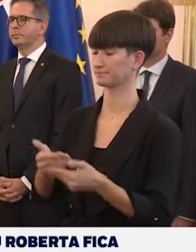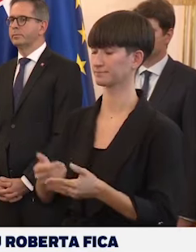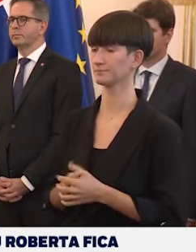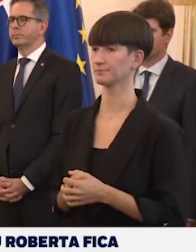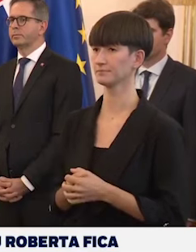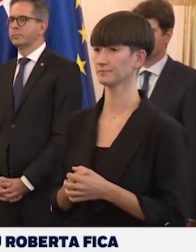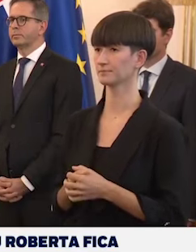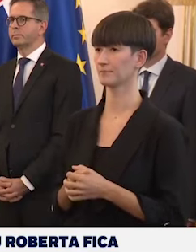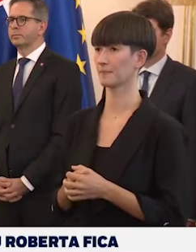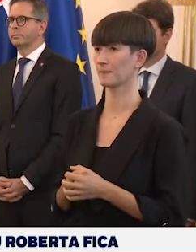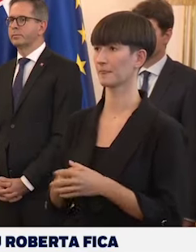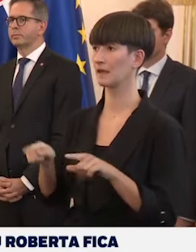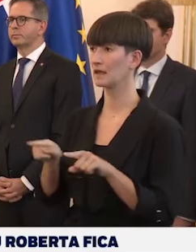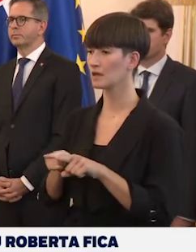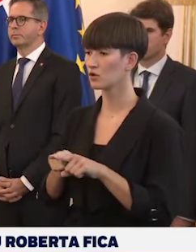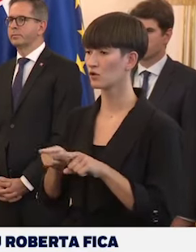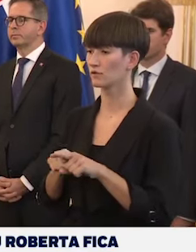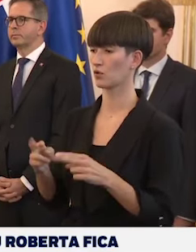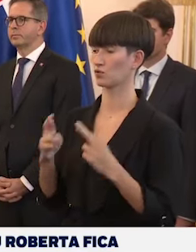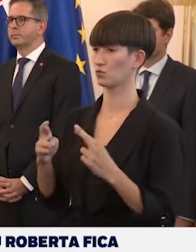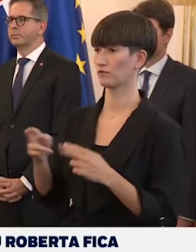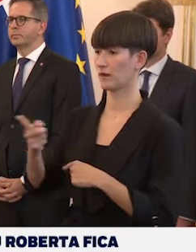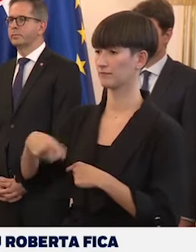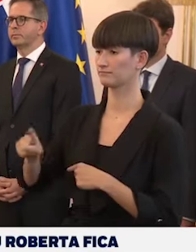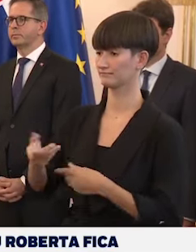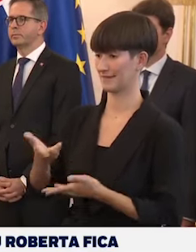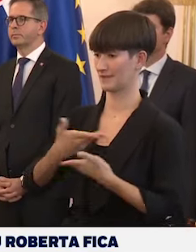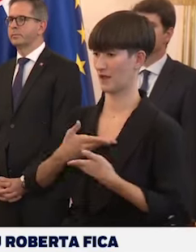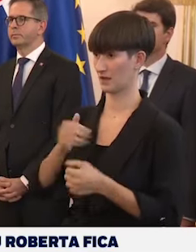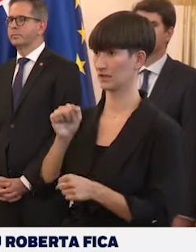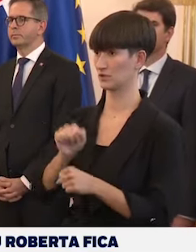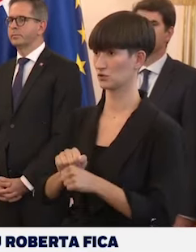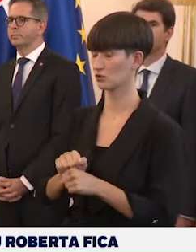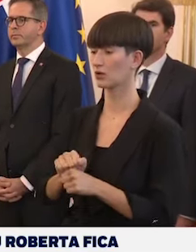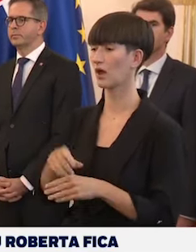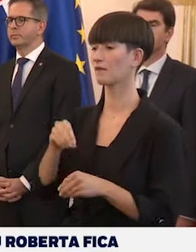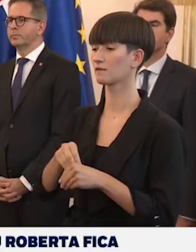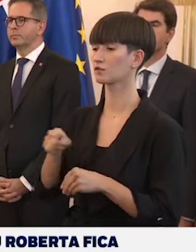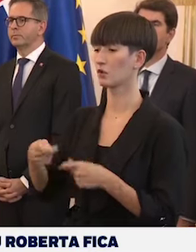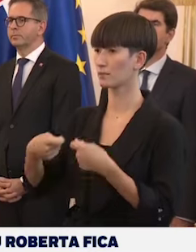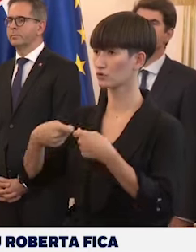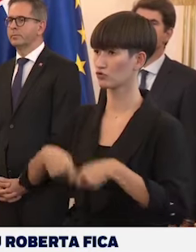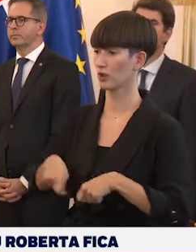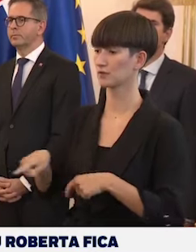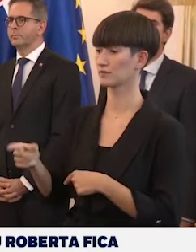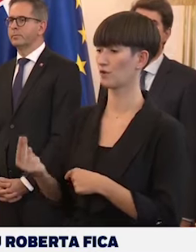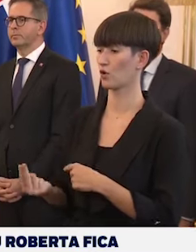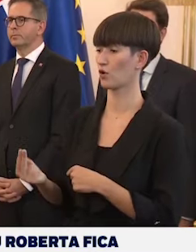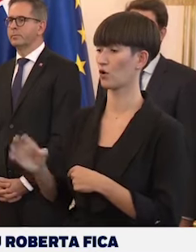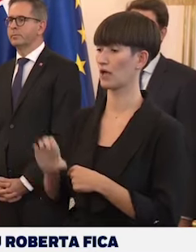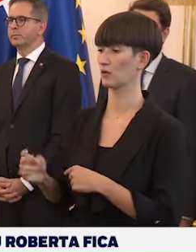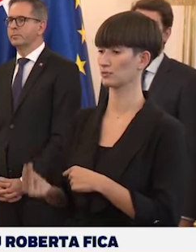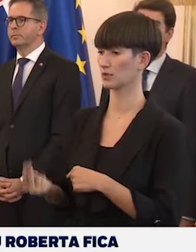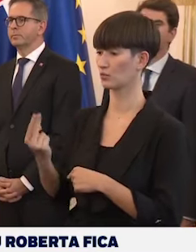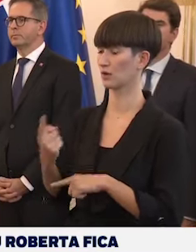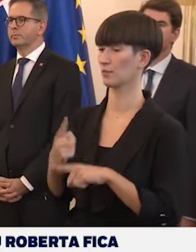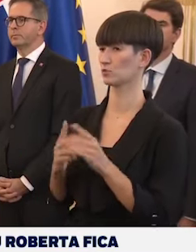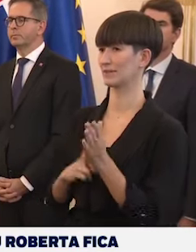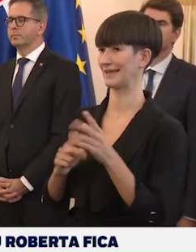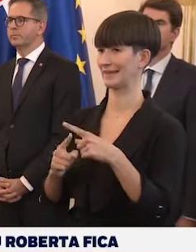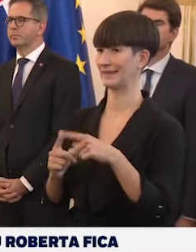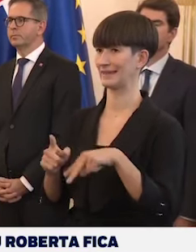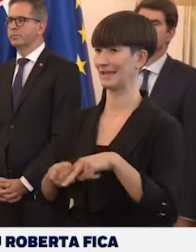súvislosti vaše jasné uistenie, že za kontinuitu považujete aj naše členstvo v Európskej únii a v Severoatlantickej